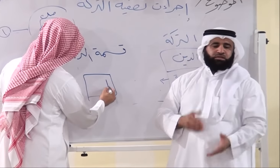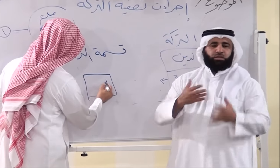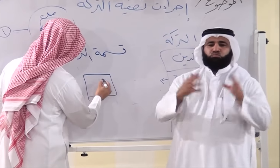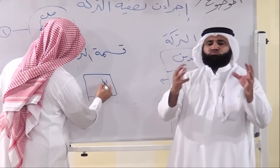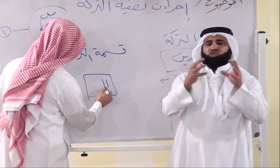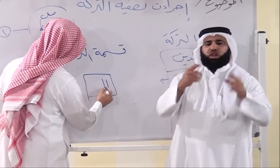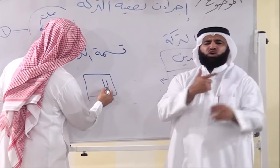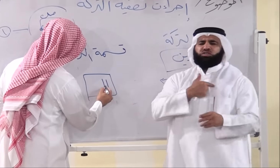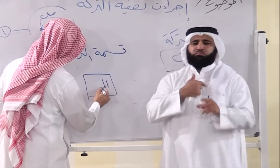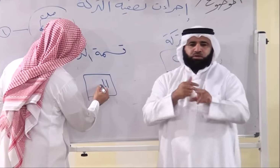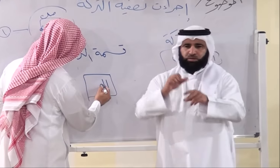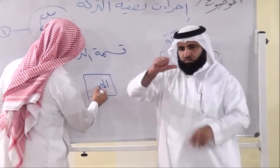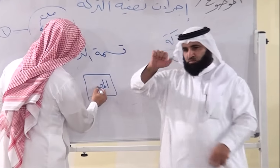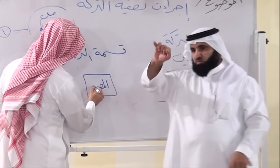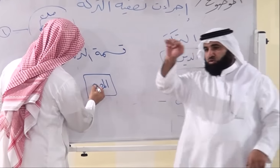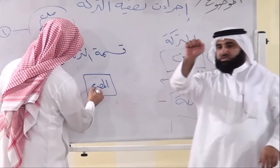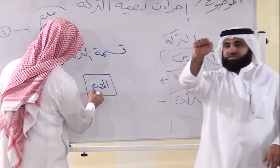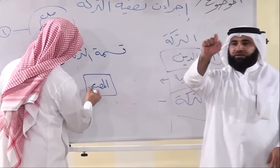بالمصفي.